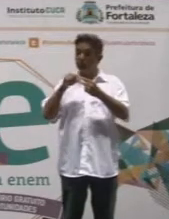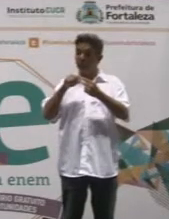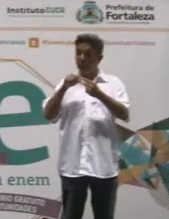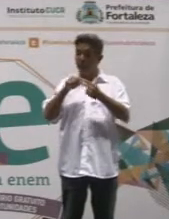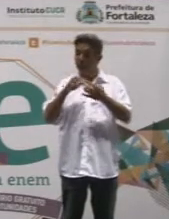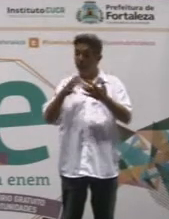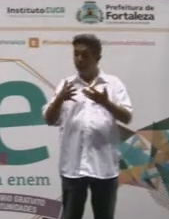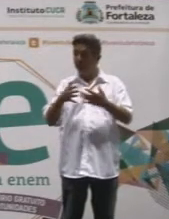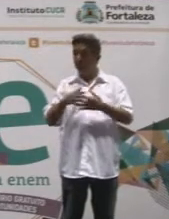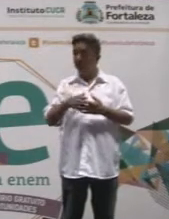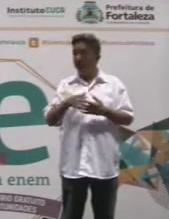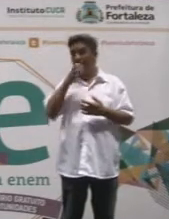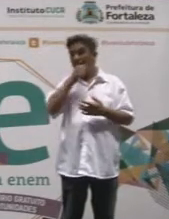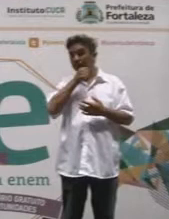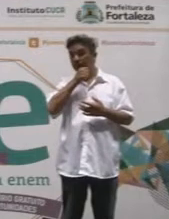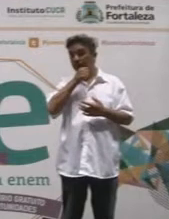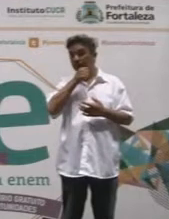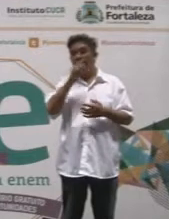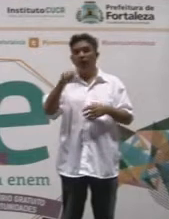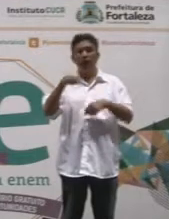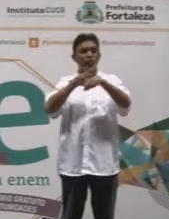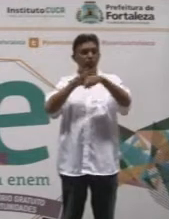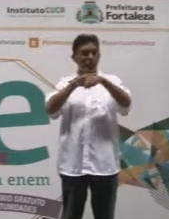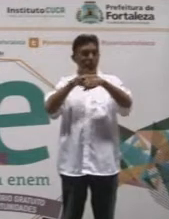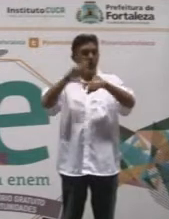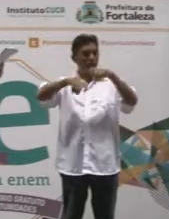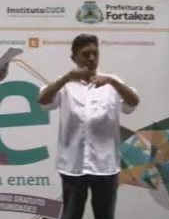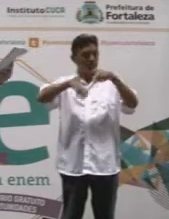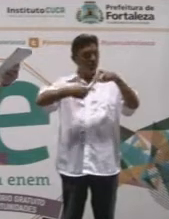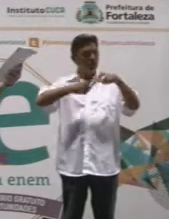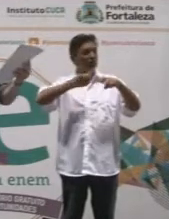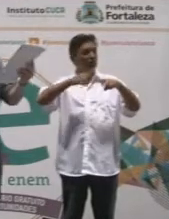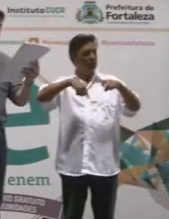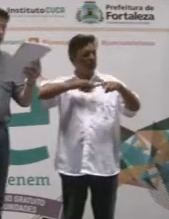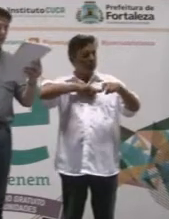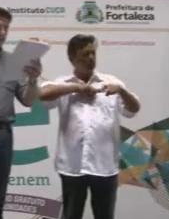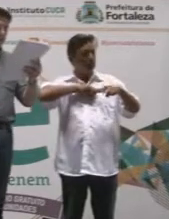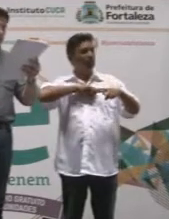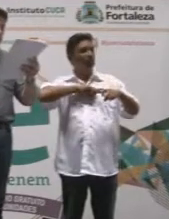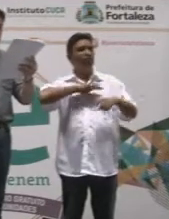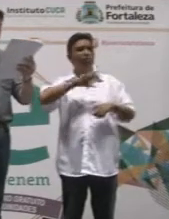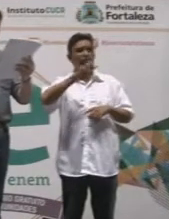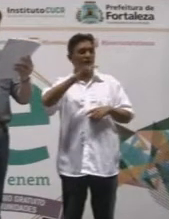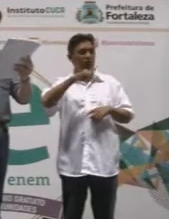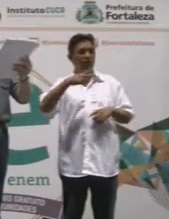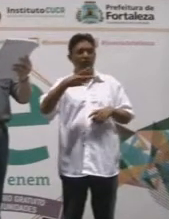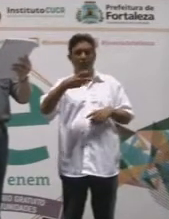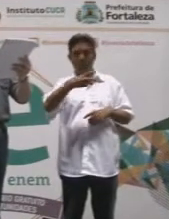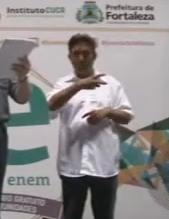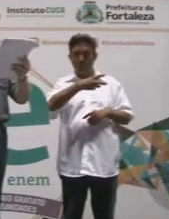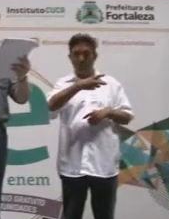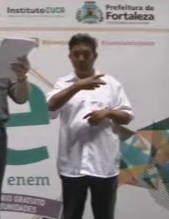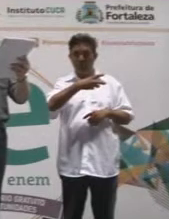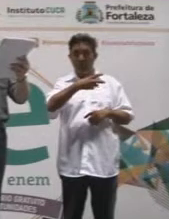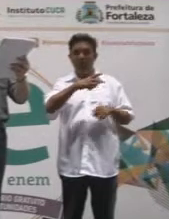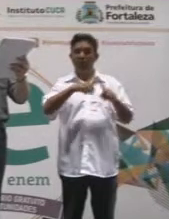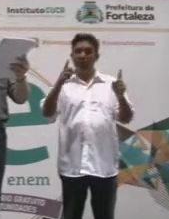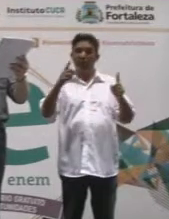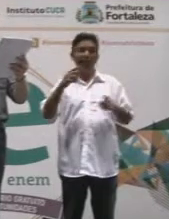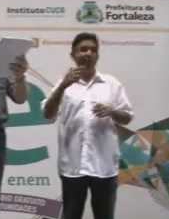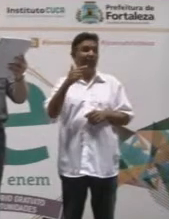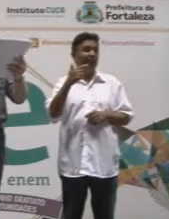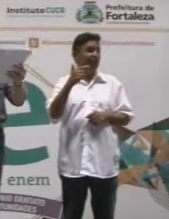ok? São doenças que podem ser sexualmente transmitidas, são virais, e ainda não